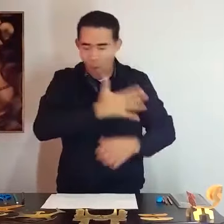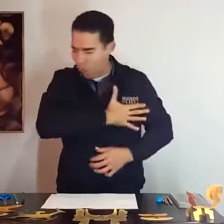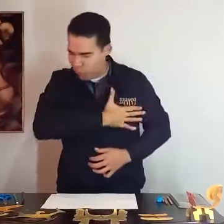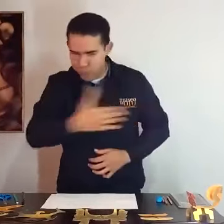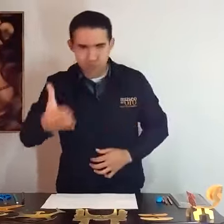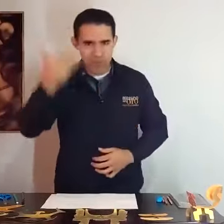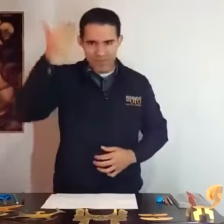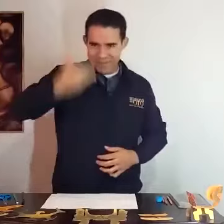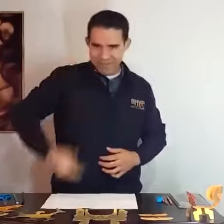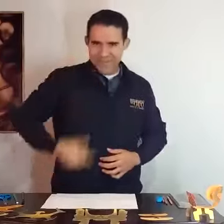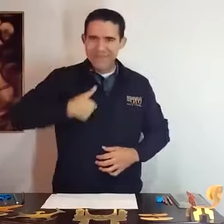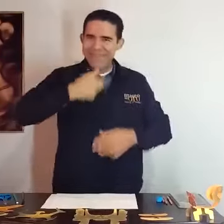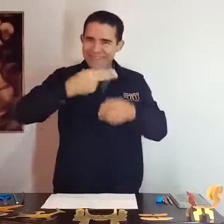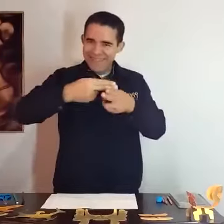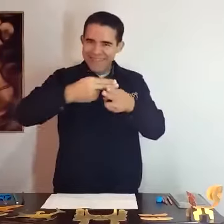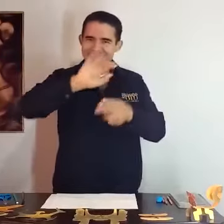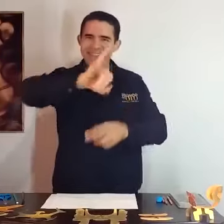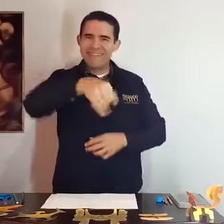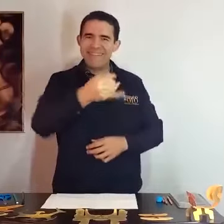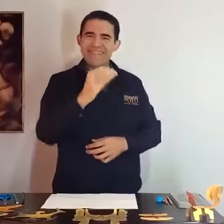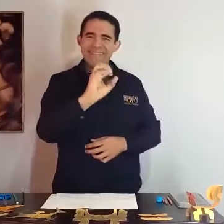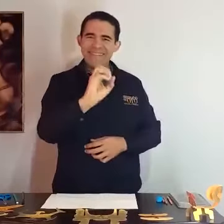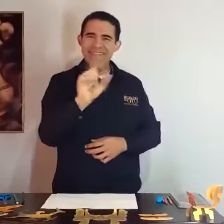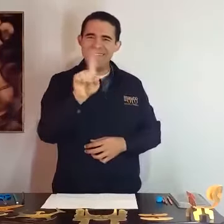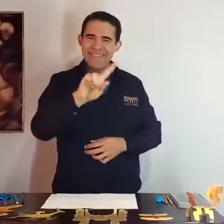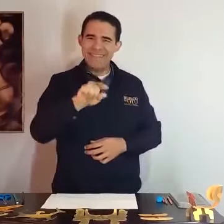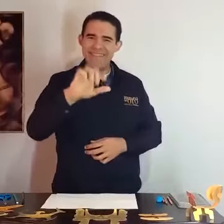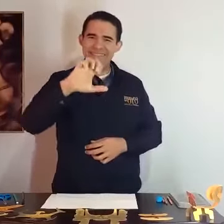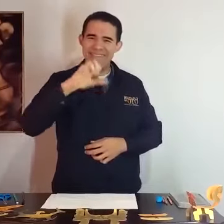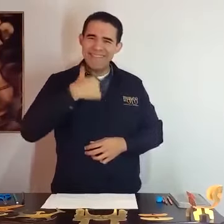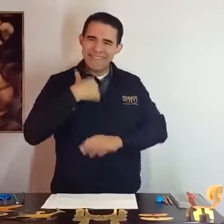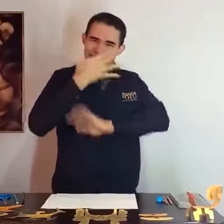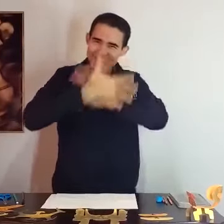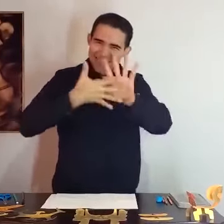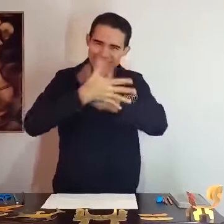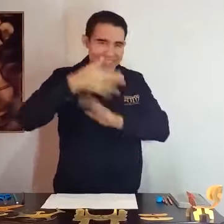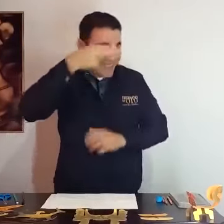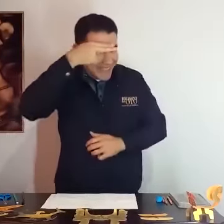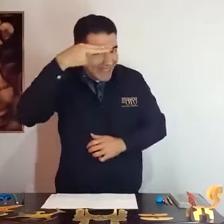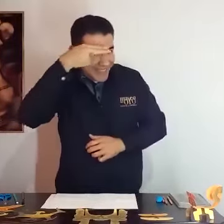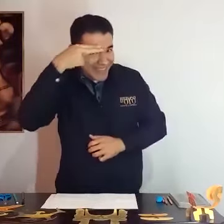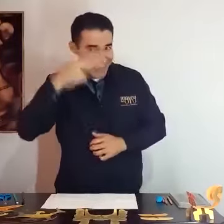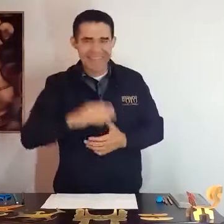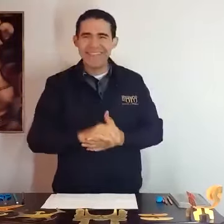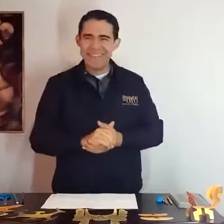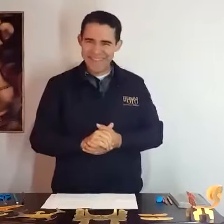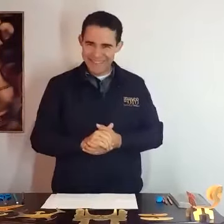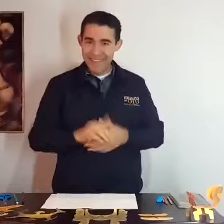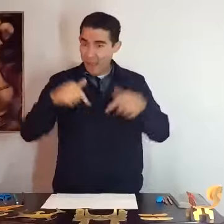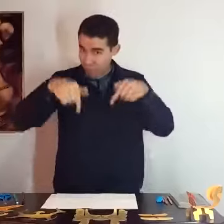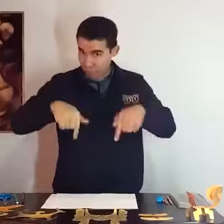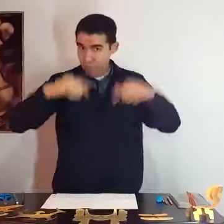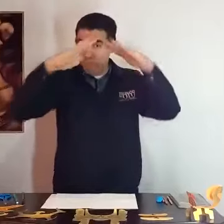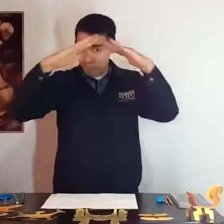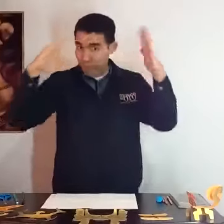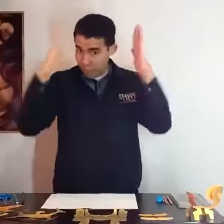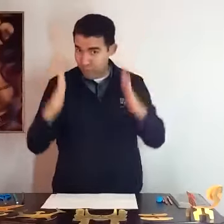¿Cómo están? Mi nombre es José y esta es mi seña. Hoy desde